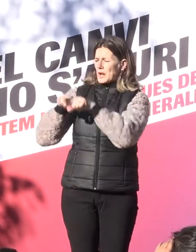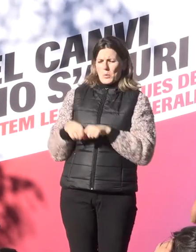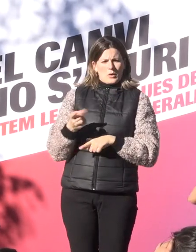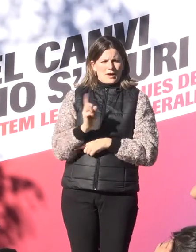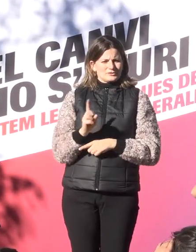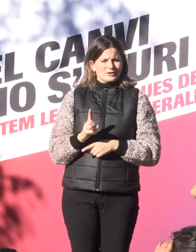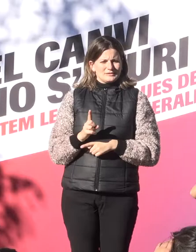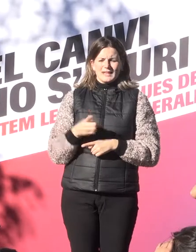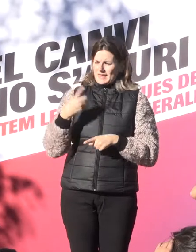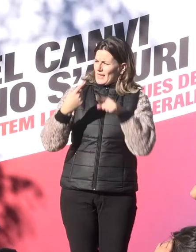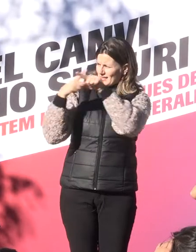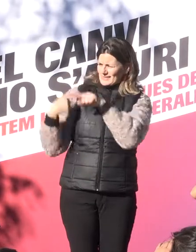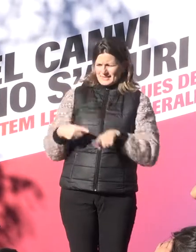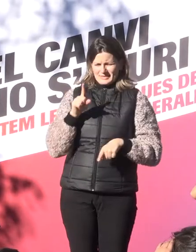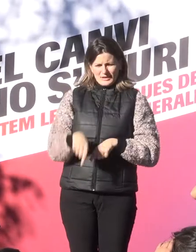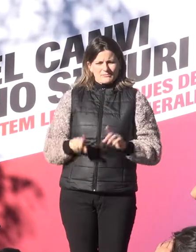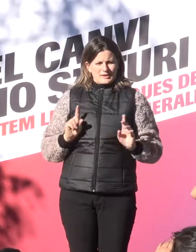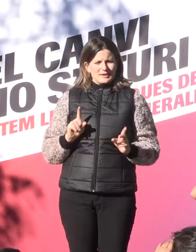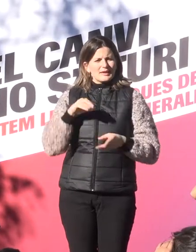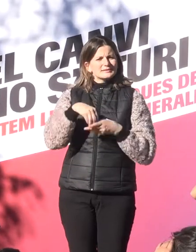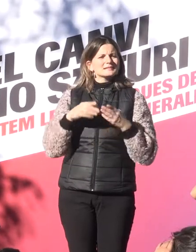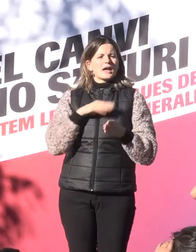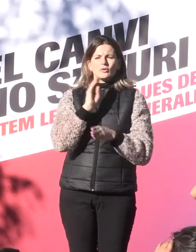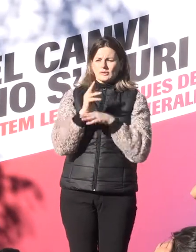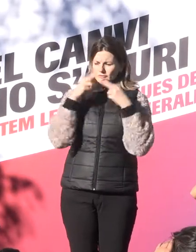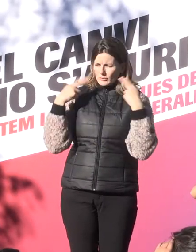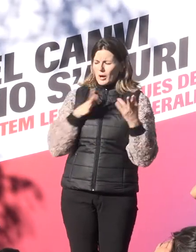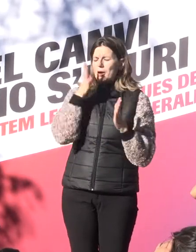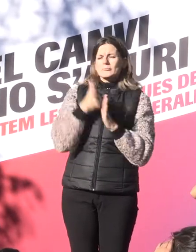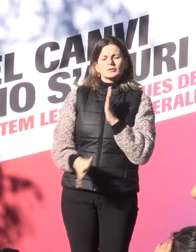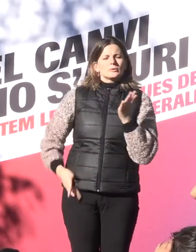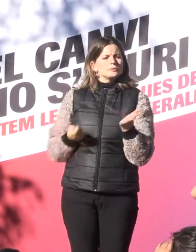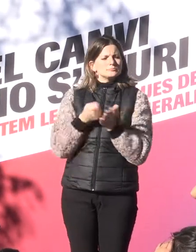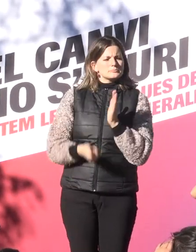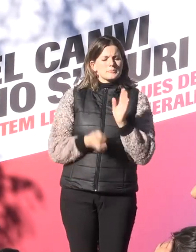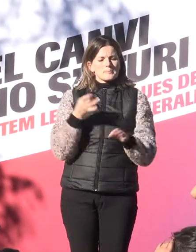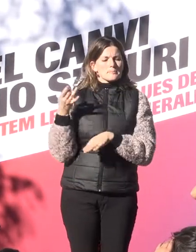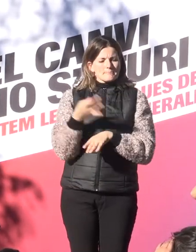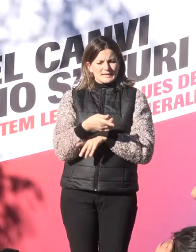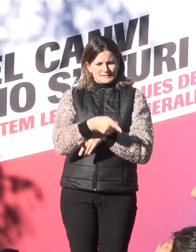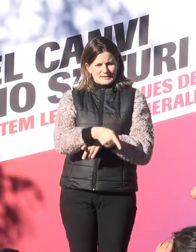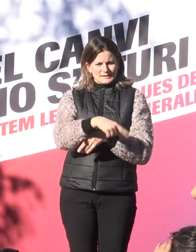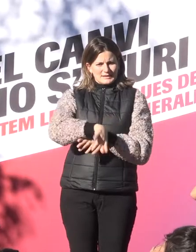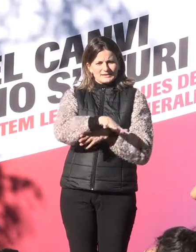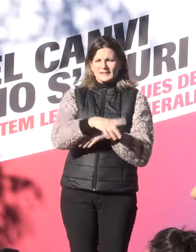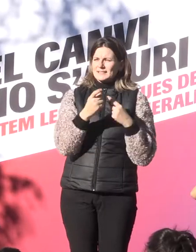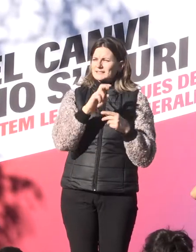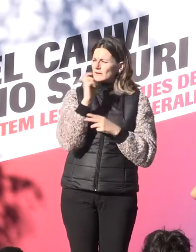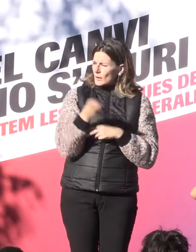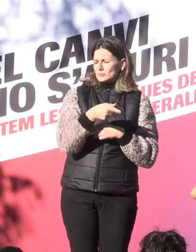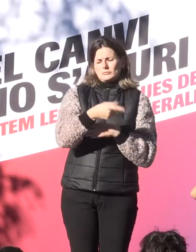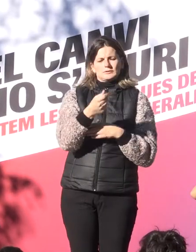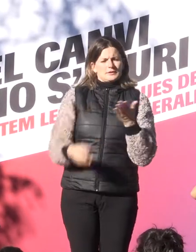no todas las escuelas son iguales tampoco de la educación pública por eso hay que invertir más en las escuelas que necesitan más recursos para atender a la